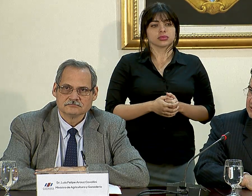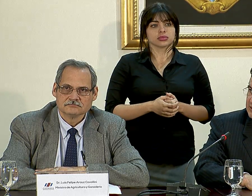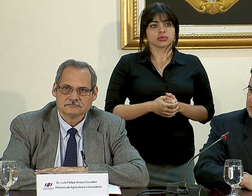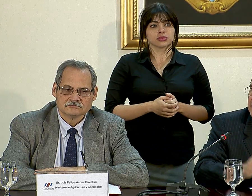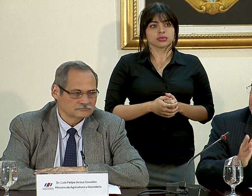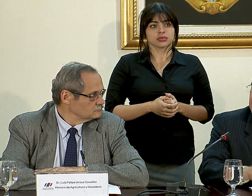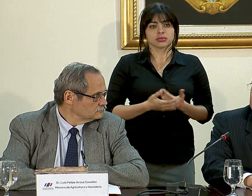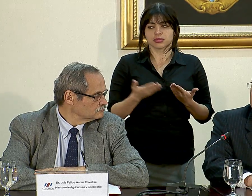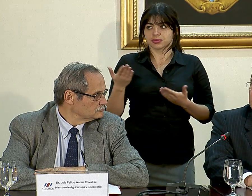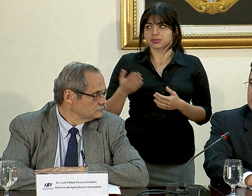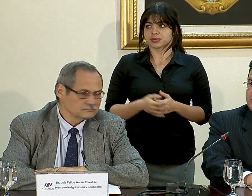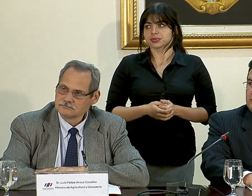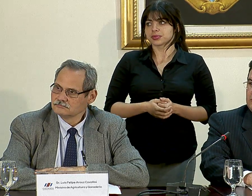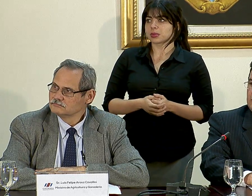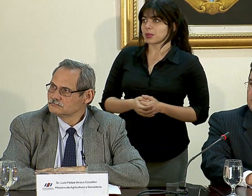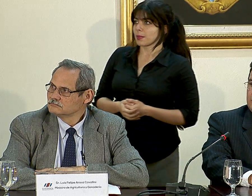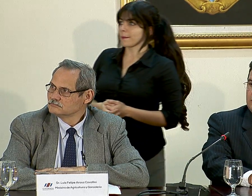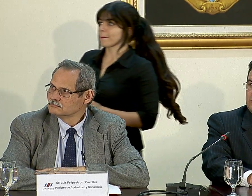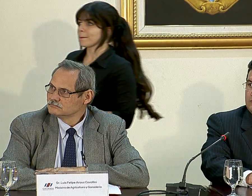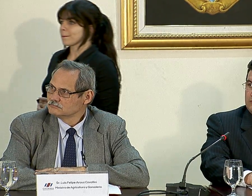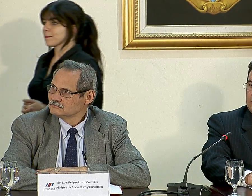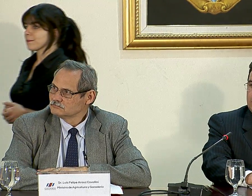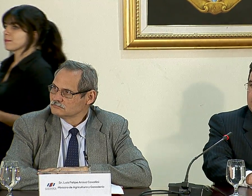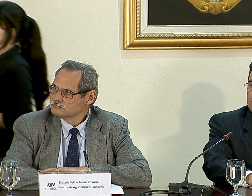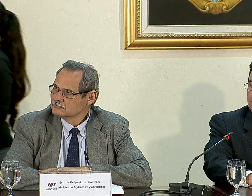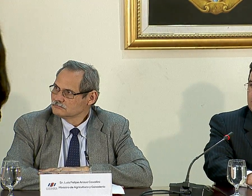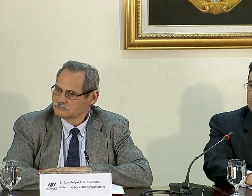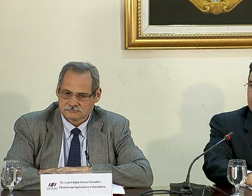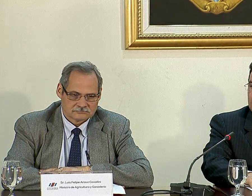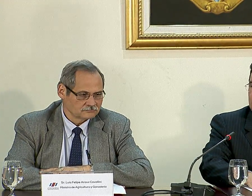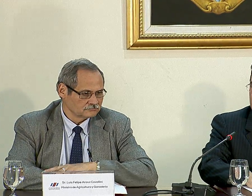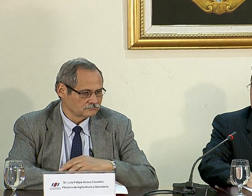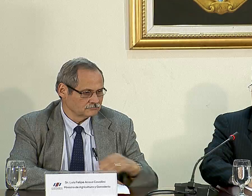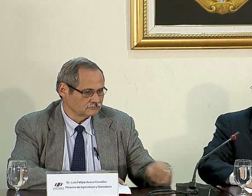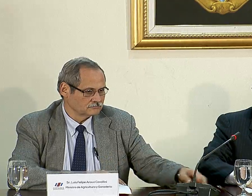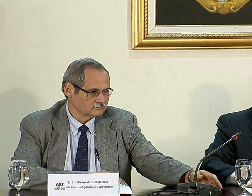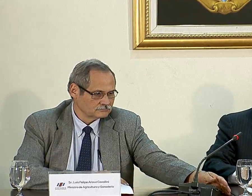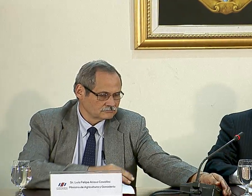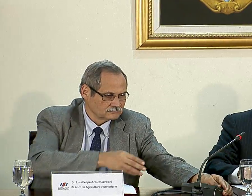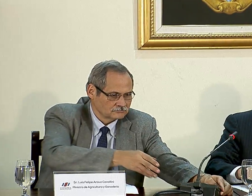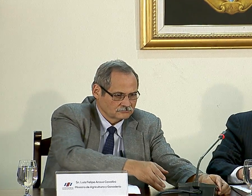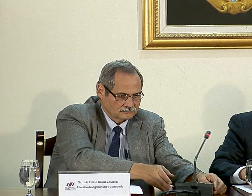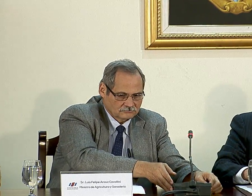Tal vez sí. Escucharemos así al señor ministro de Agricultura, don Luis Felipe Arauz.